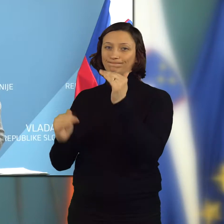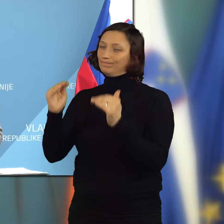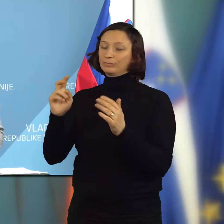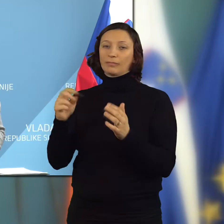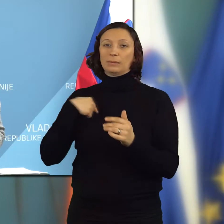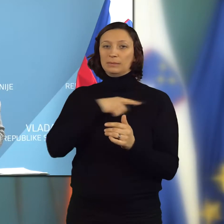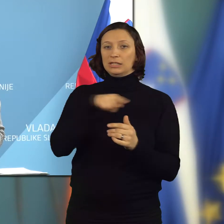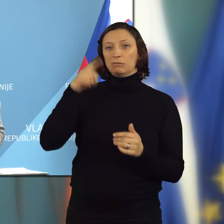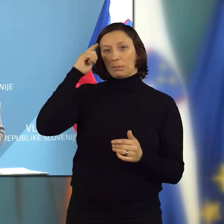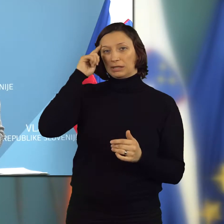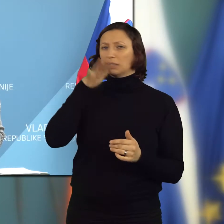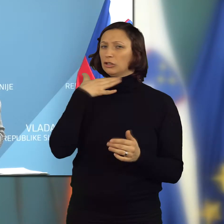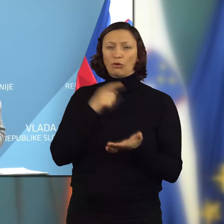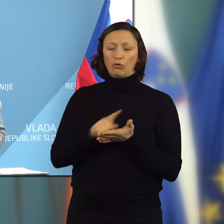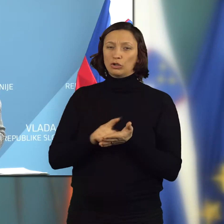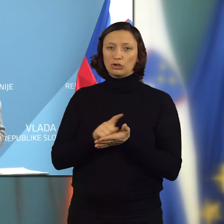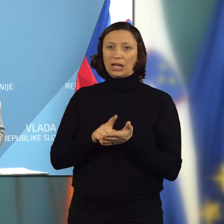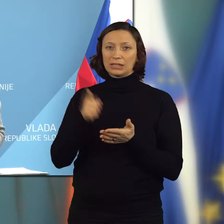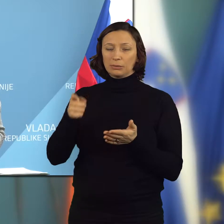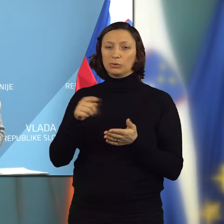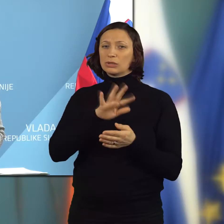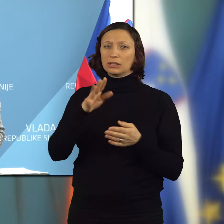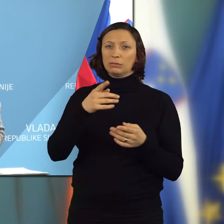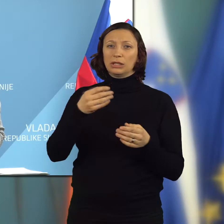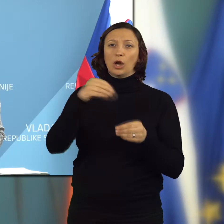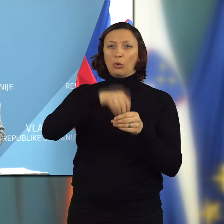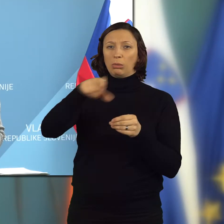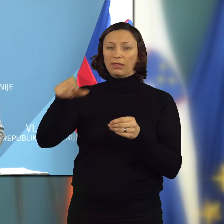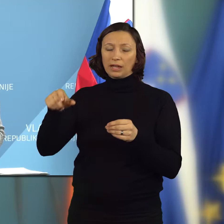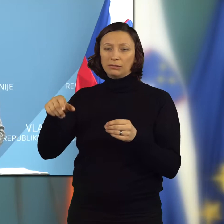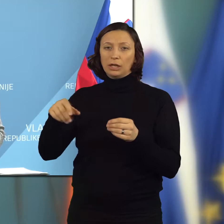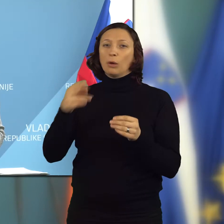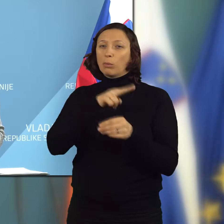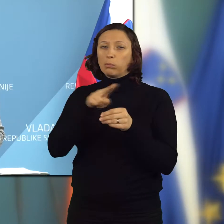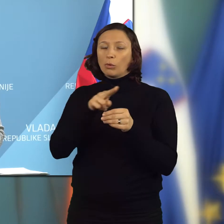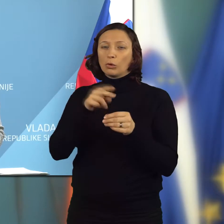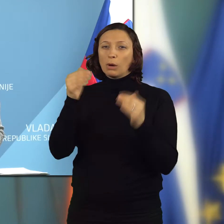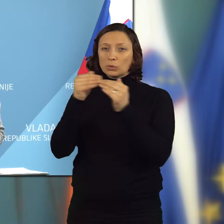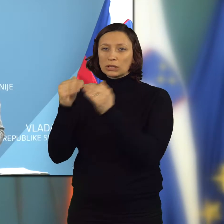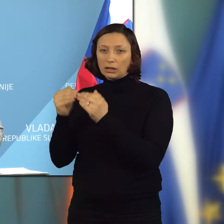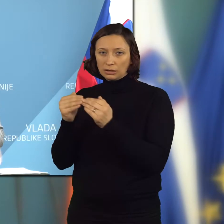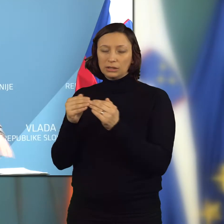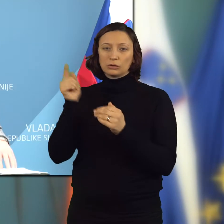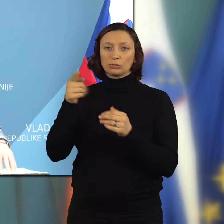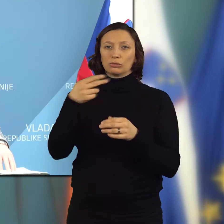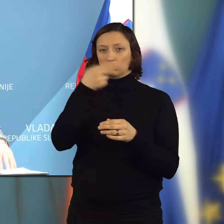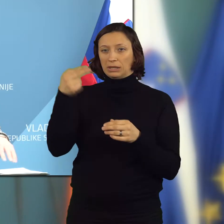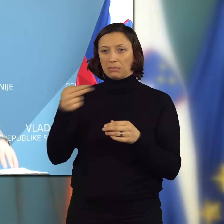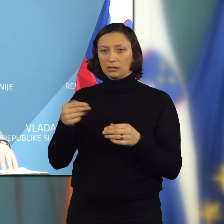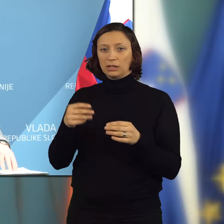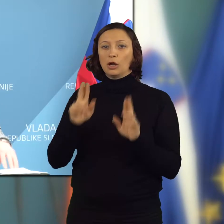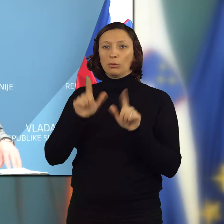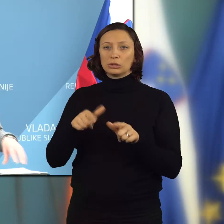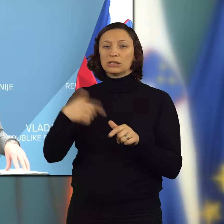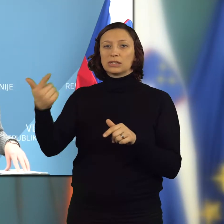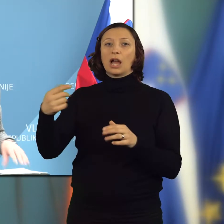usklajene. Menili smo, da nimamo dovolj časa, da bi z vsemi deležniki popolnoma uskladili, zato smo to tematiko